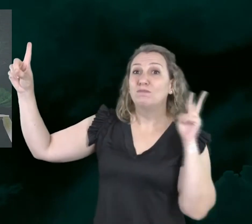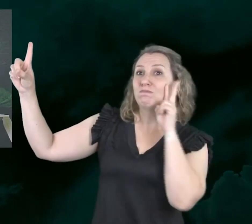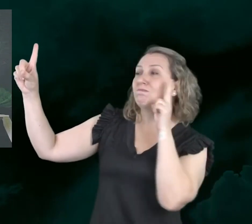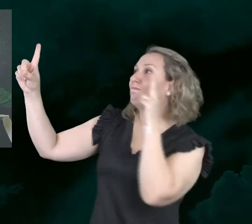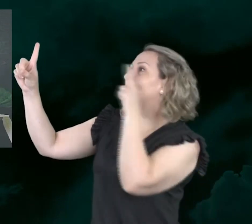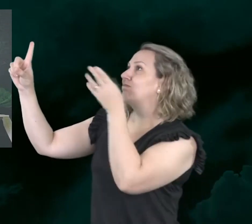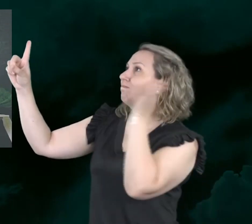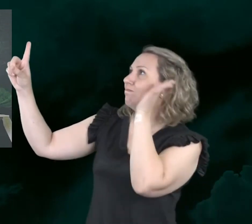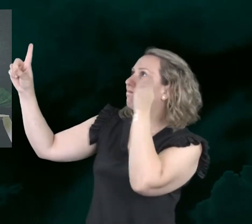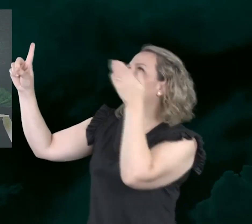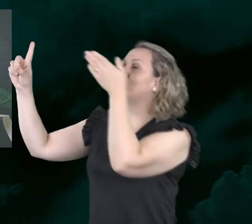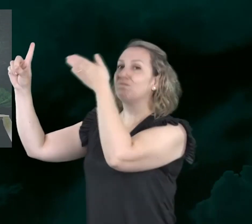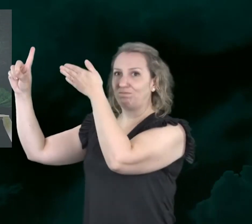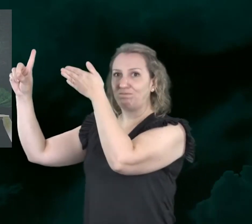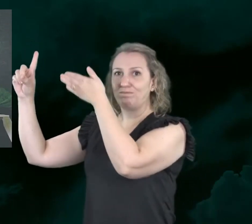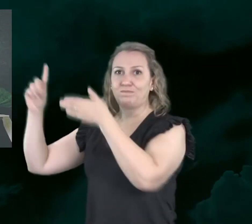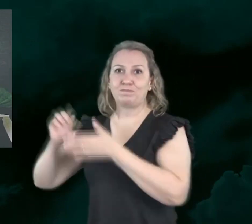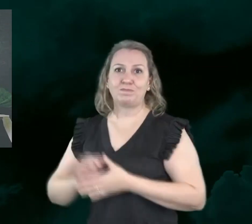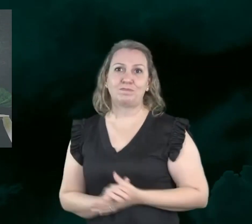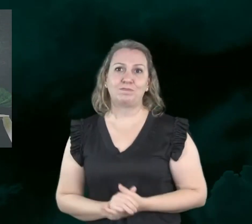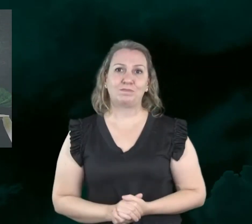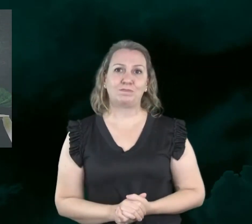Jesus, vamos lá.